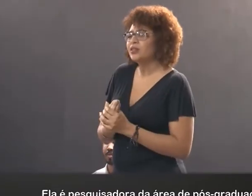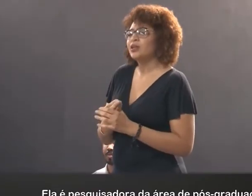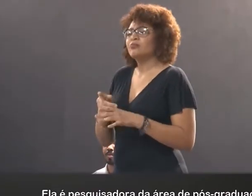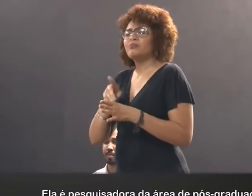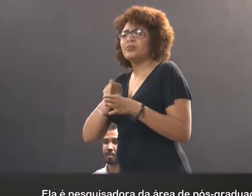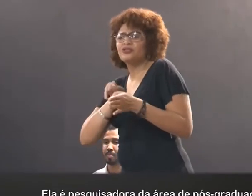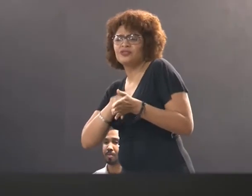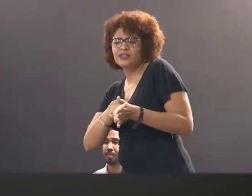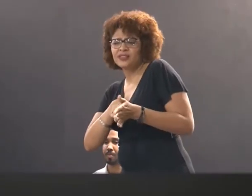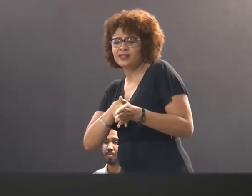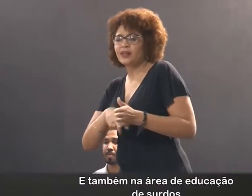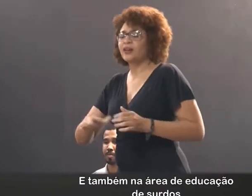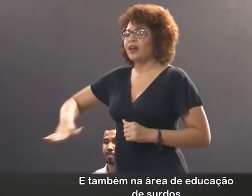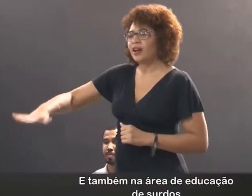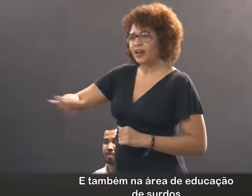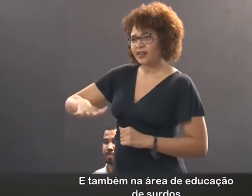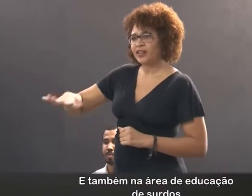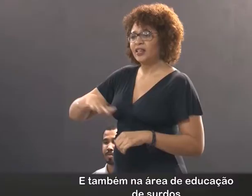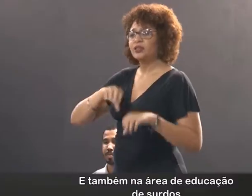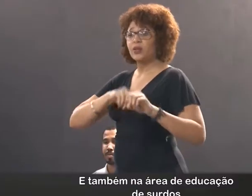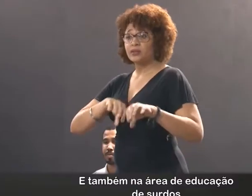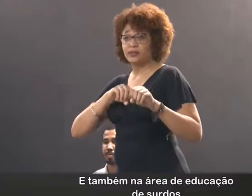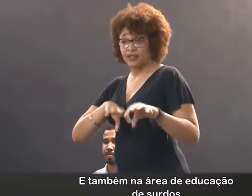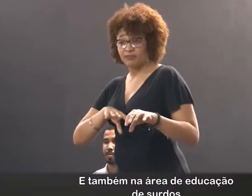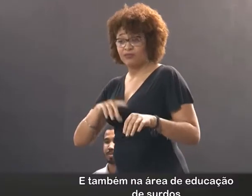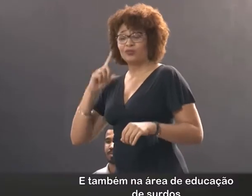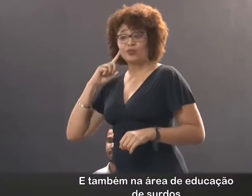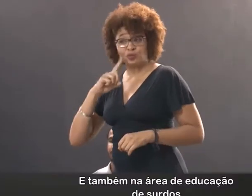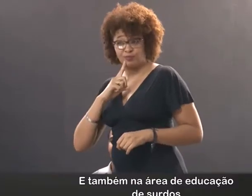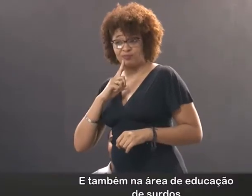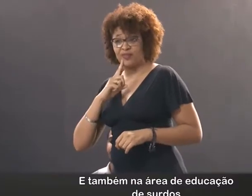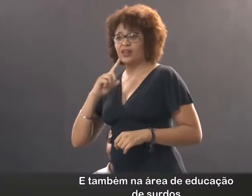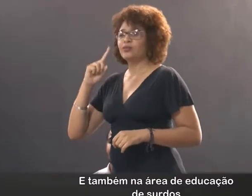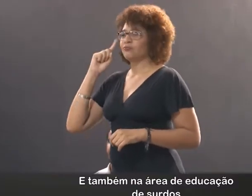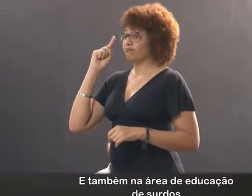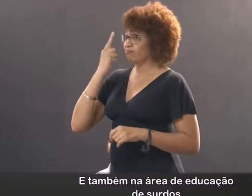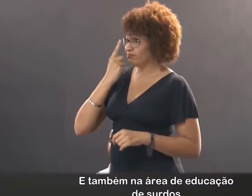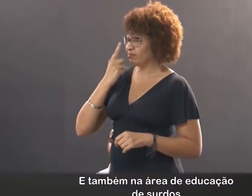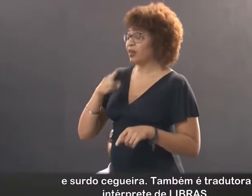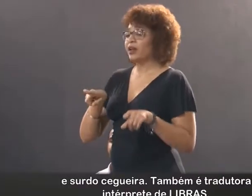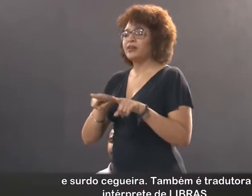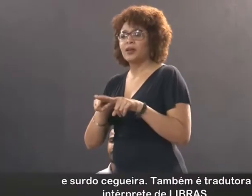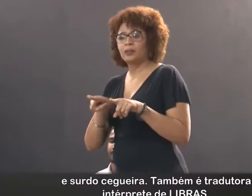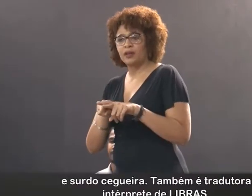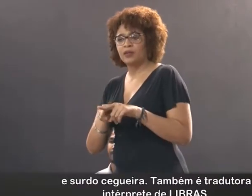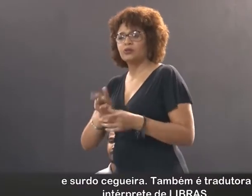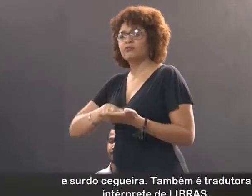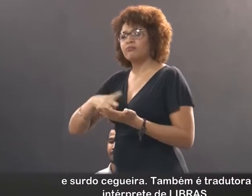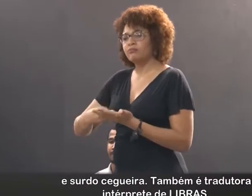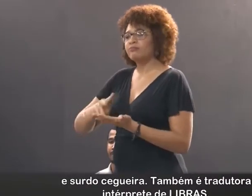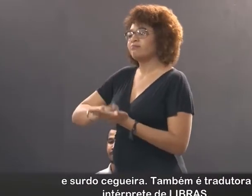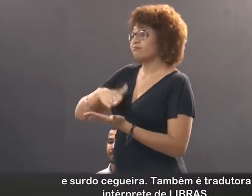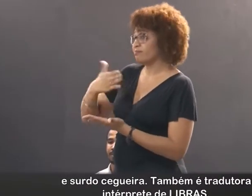pós-graduação e pesquisadora na área de Educação de Surdos e surdo-cegueira. Também é